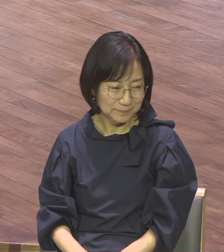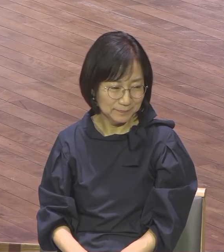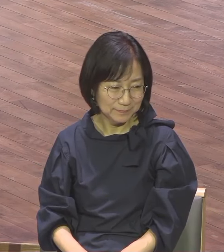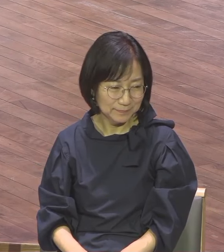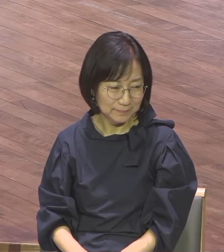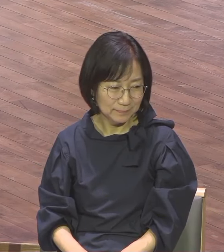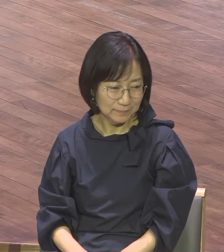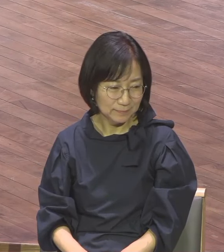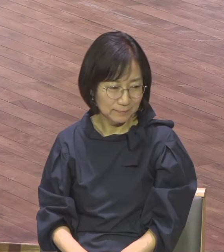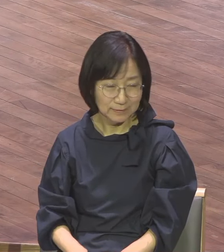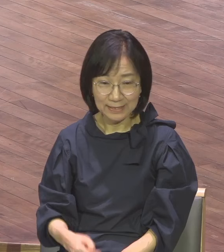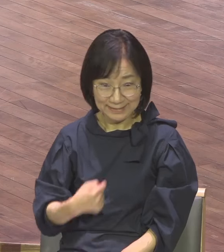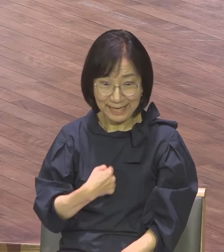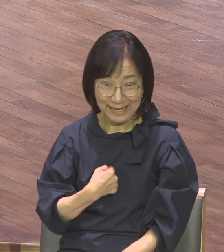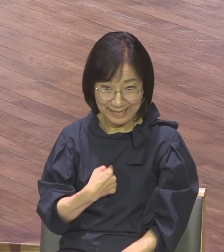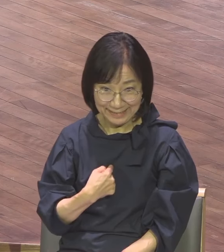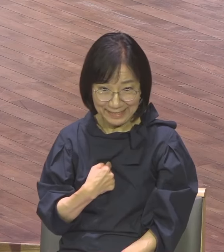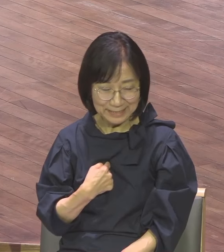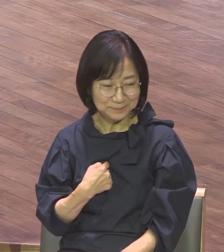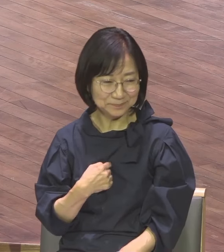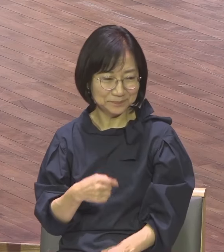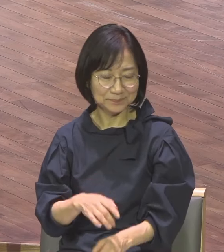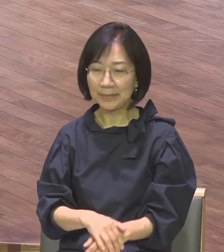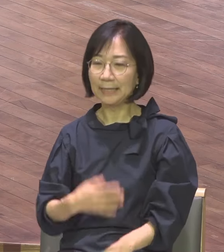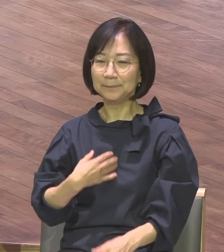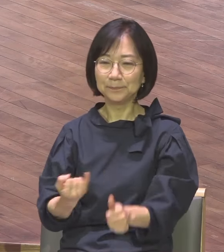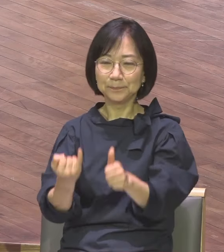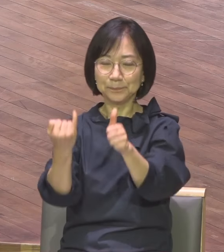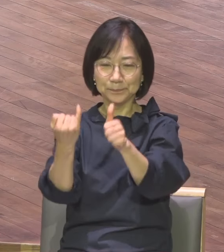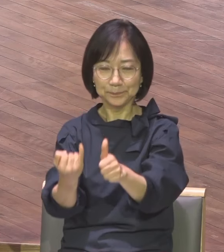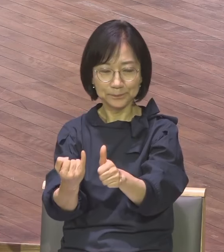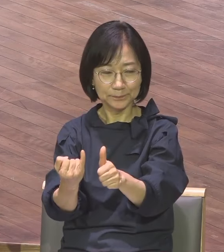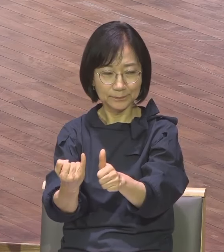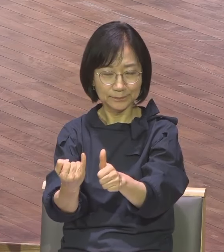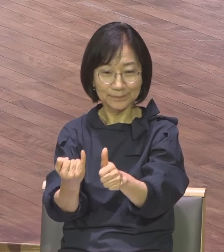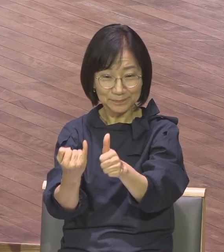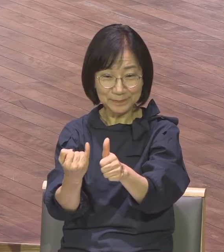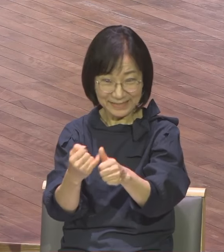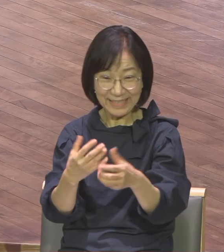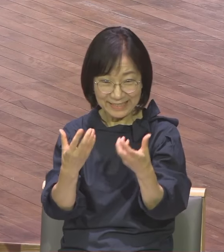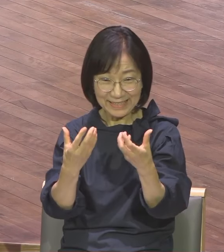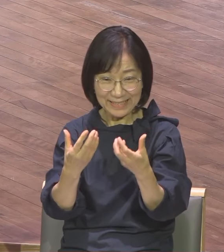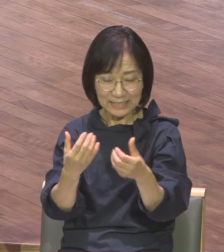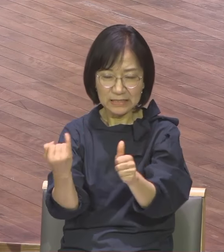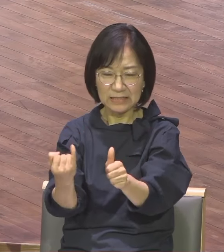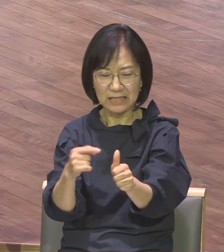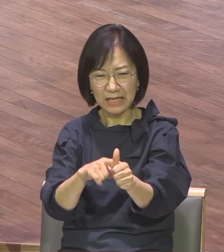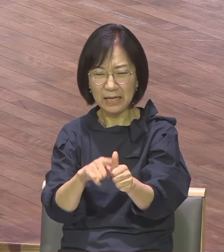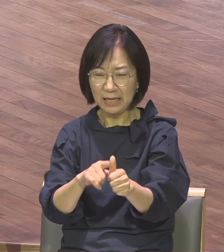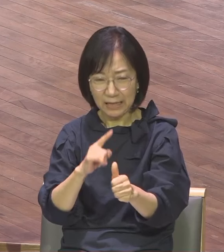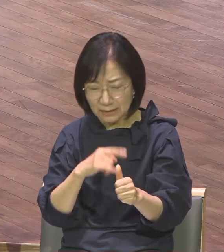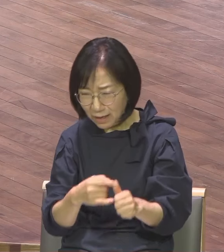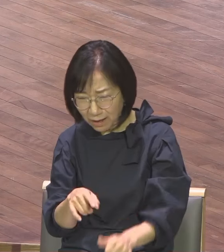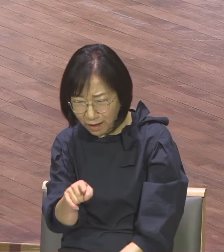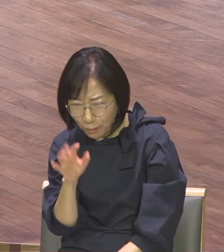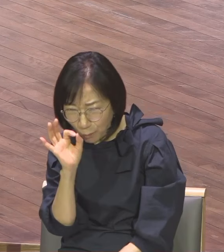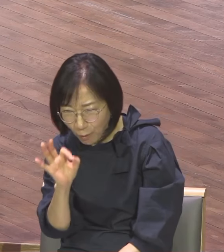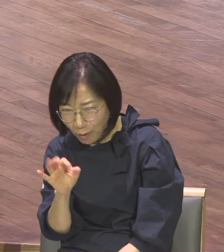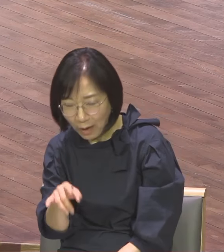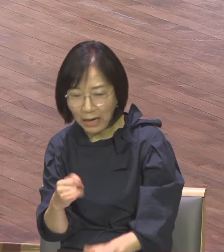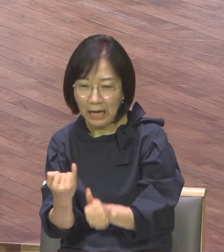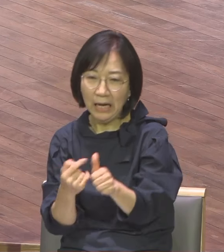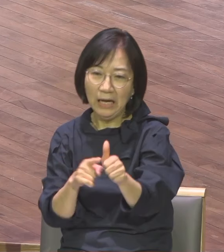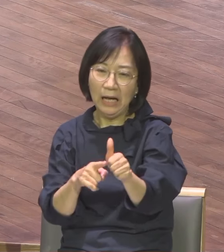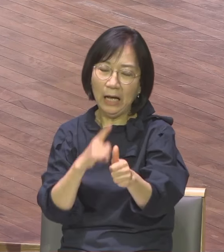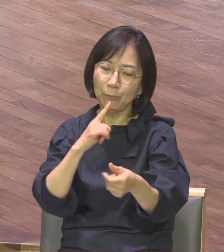어떤 여자를 상당히 매력적으로 보느냐면요, 부부가 앉았는데 남자가 말도 안 소리를 해. 제가 봐도 말도 안